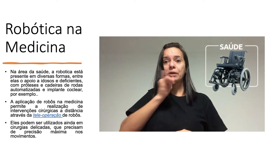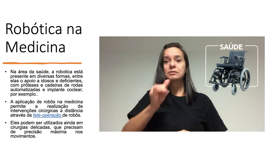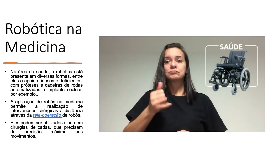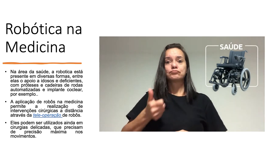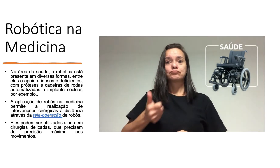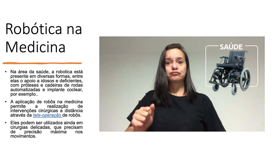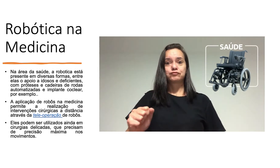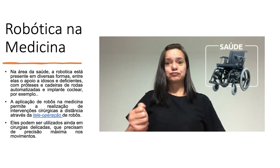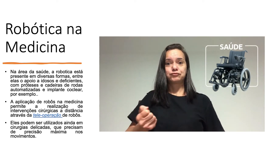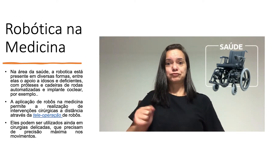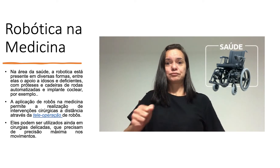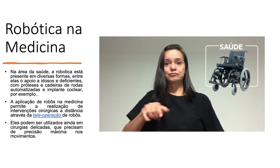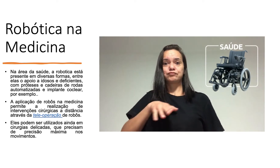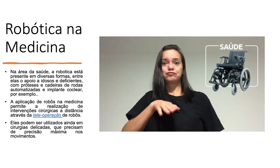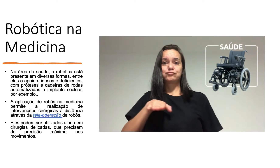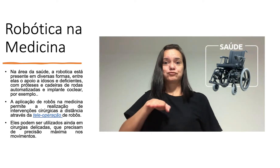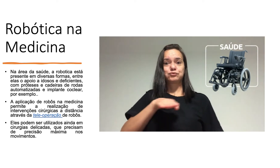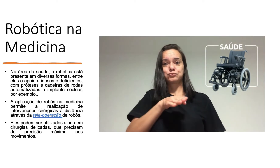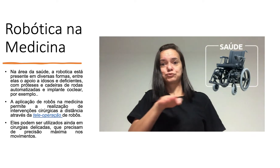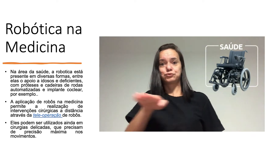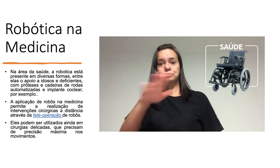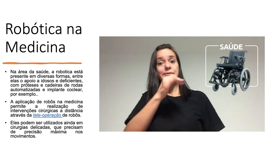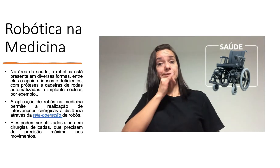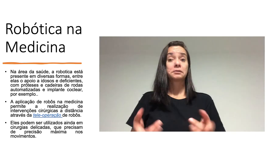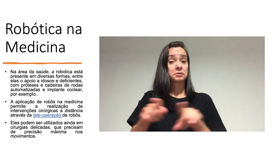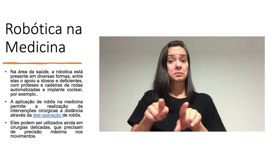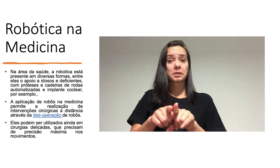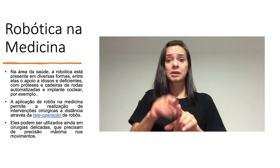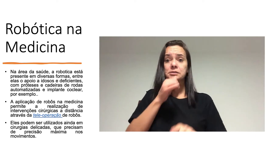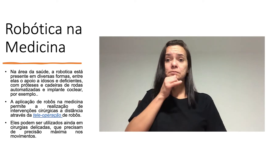Também através das cadeiras de rodas motorizadas